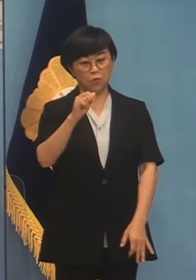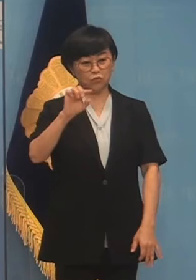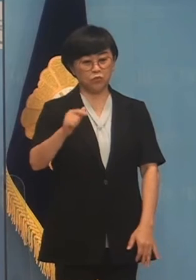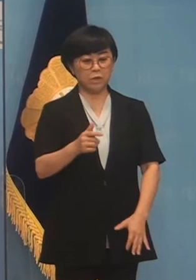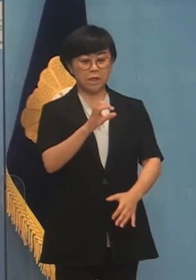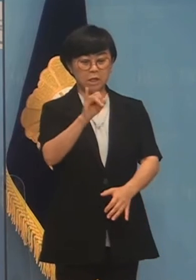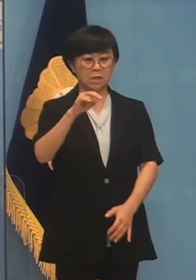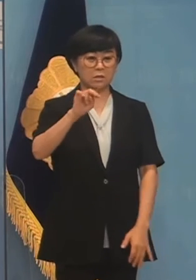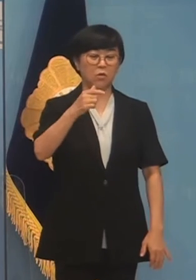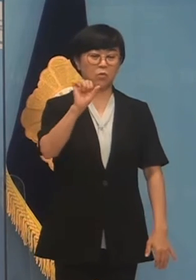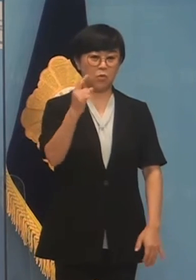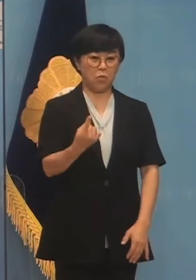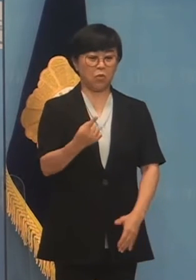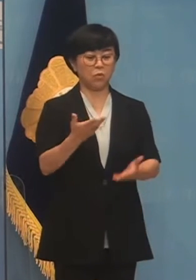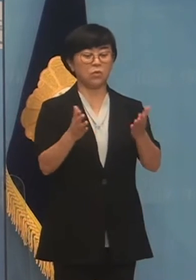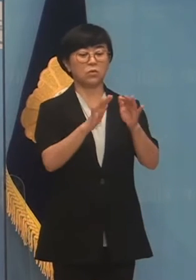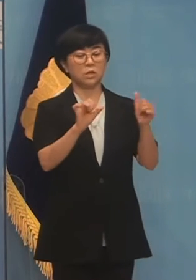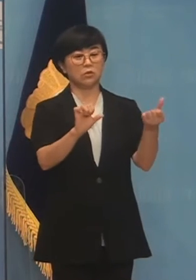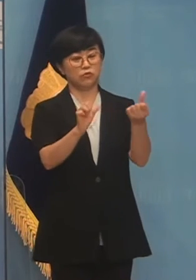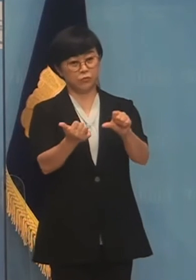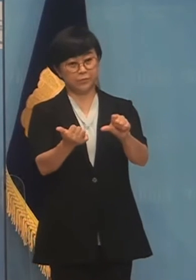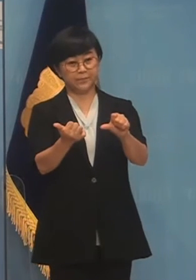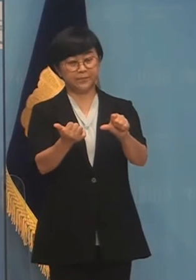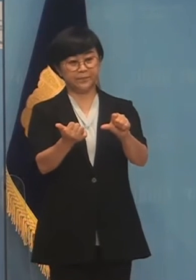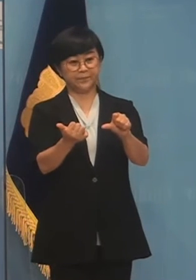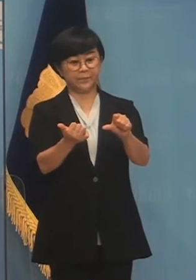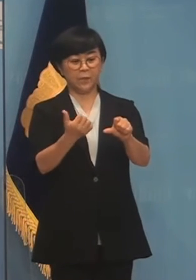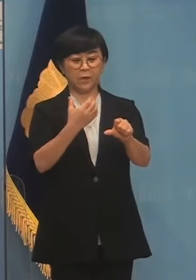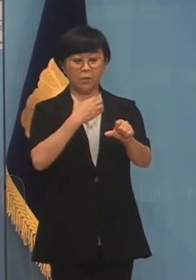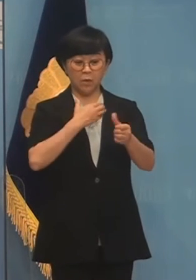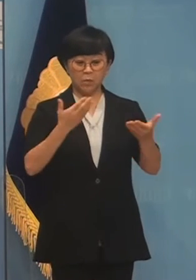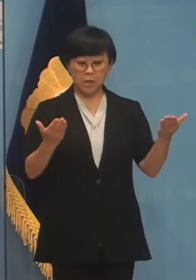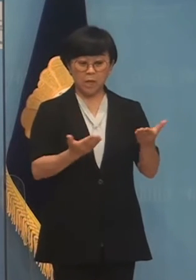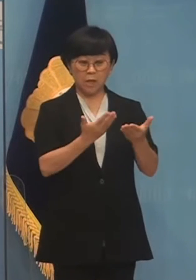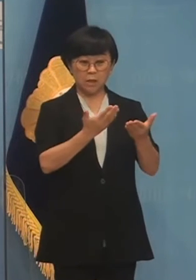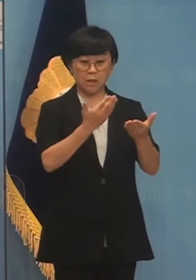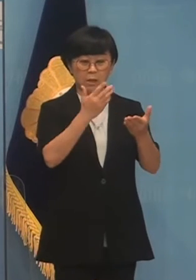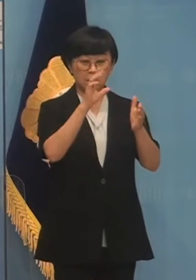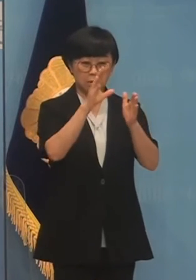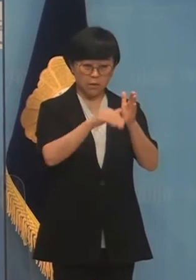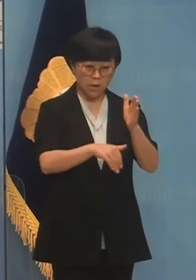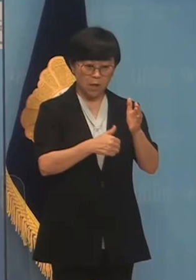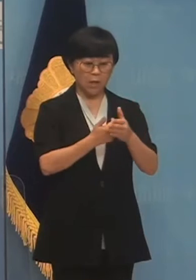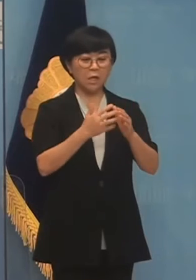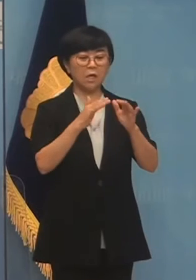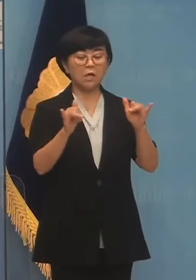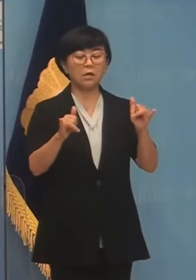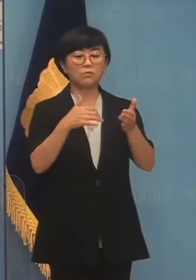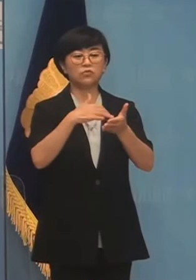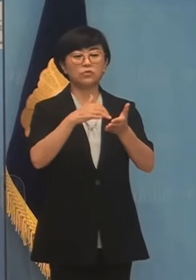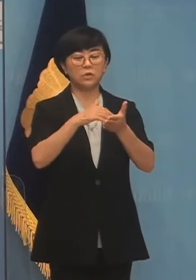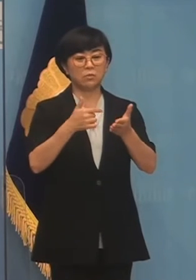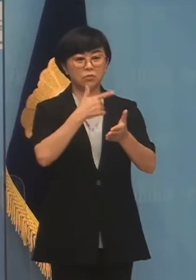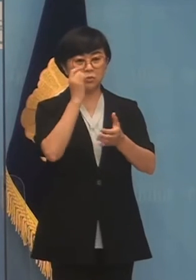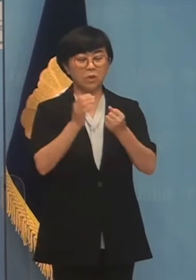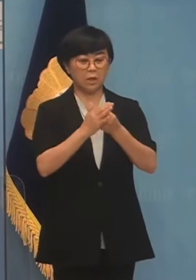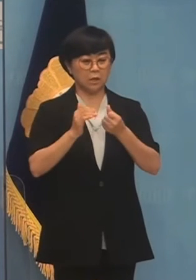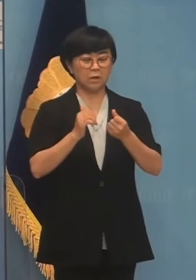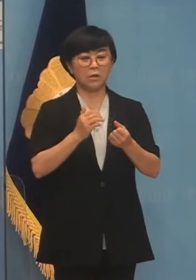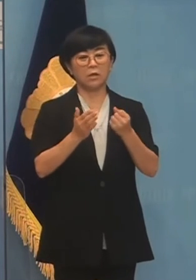평택한 이선호 노동자들의 참사는 모두 위험작업에 적정 인력을 배치하지 않아서 생긴